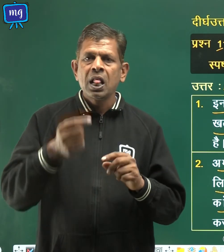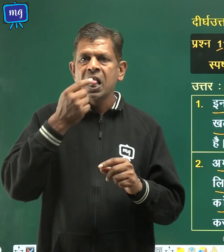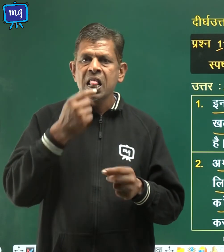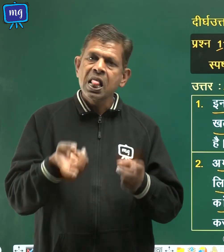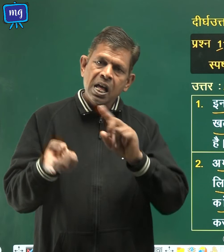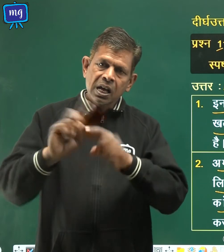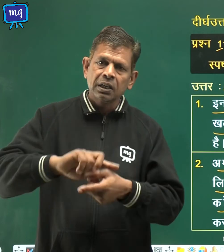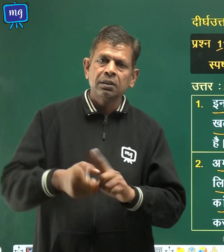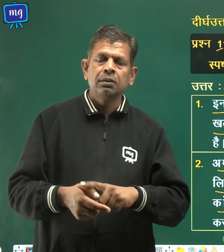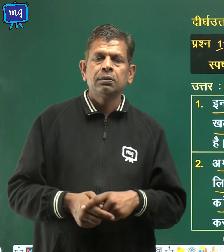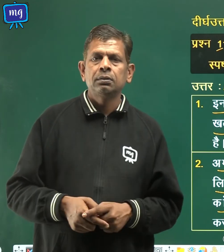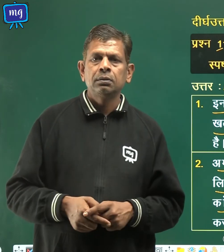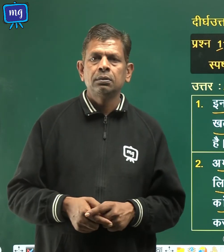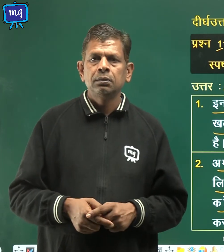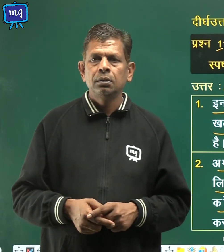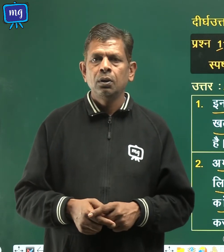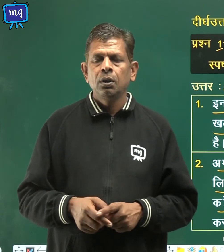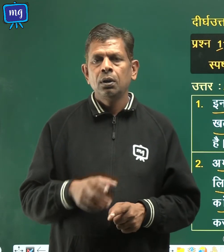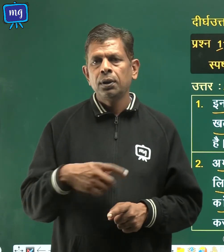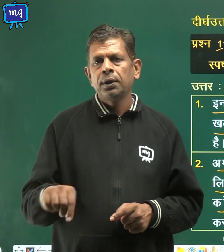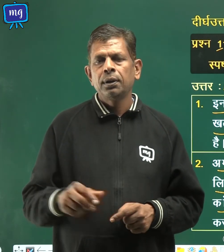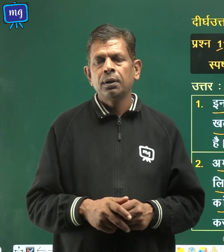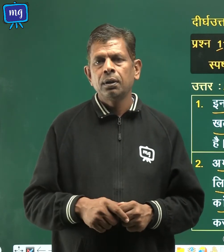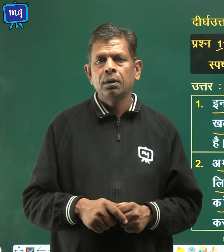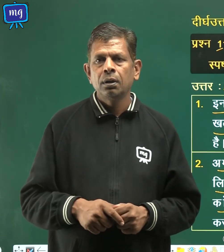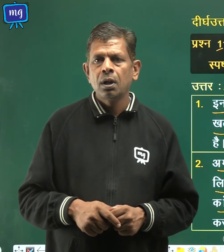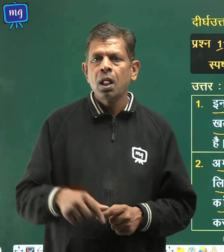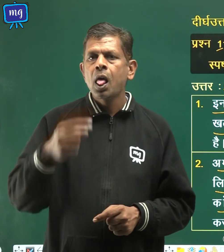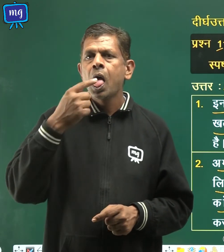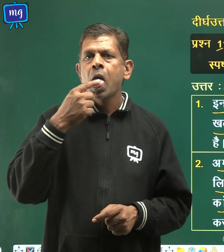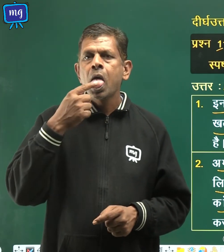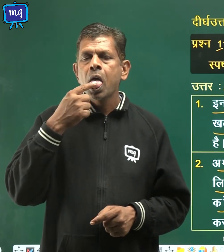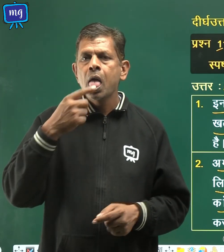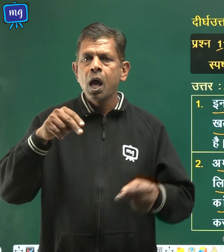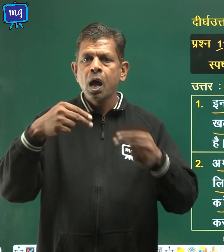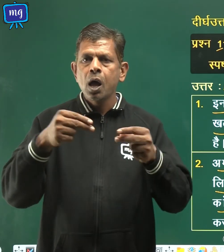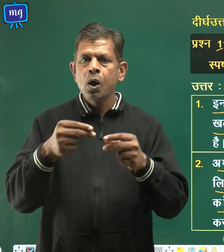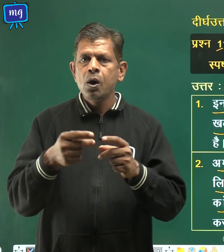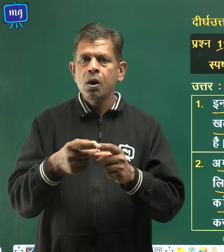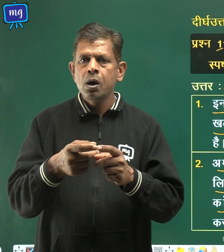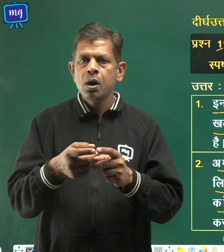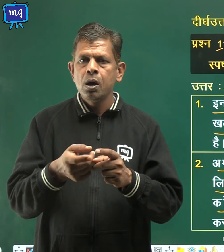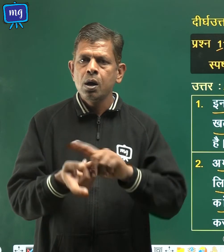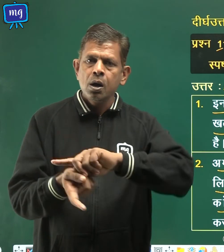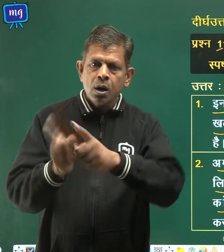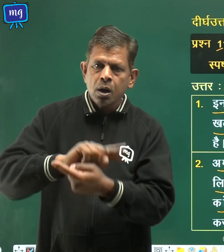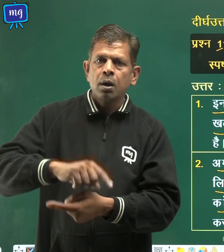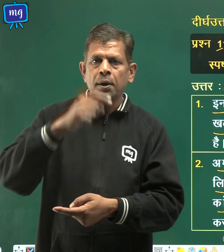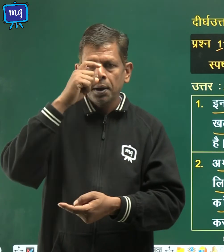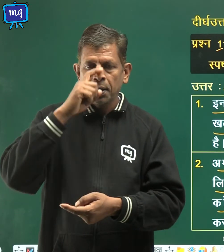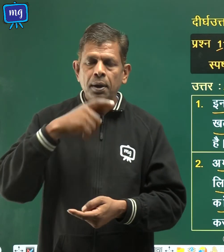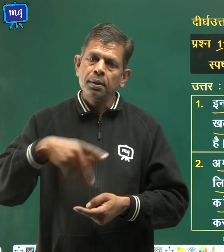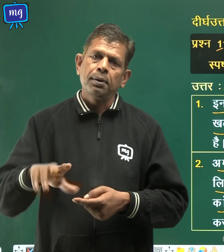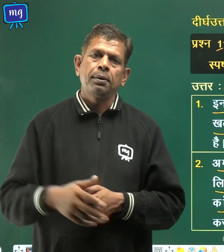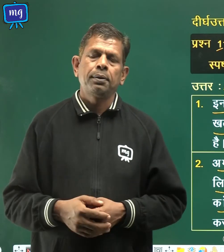लाल करते हैं और ये लाल लिटमस पत्र को नीला करते